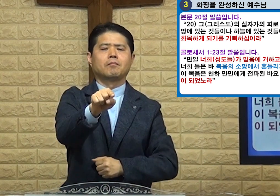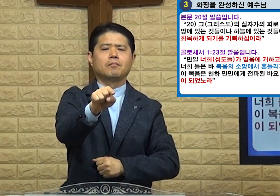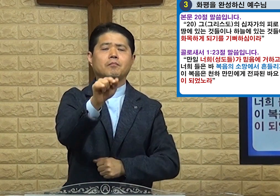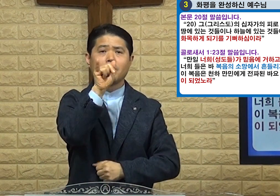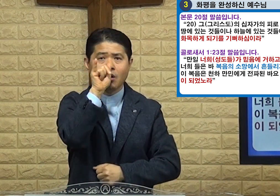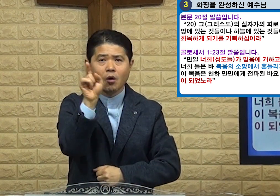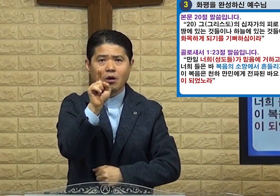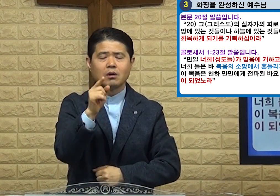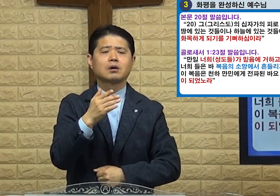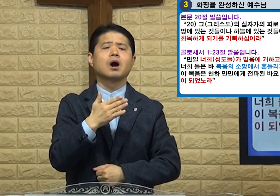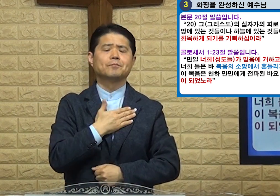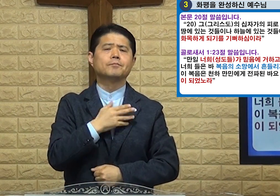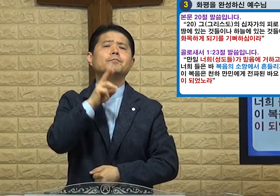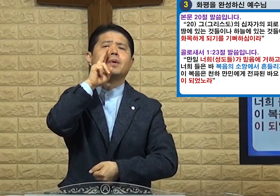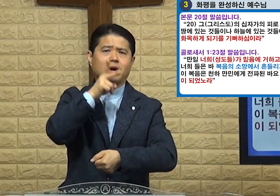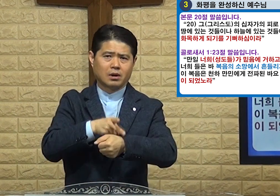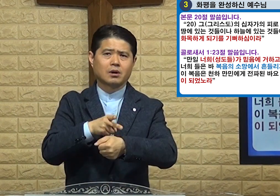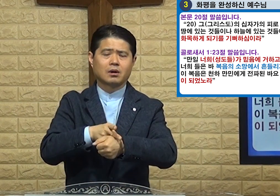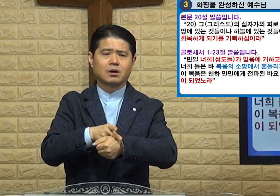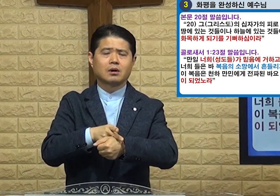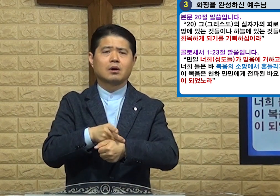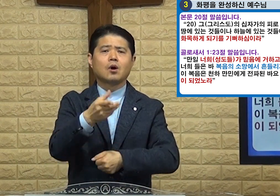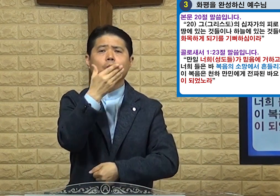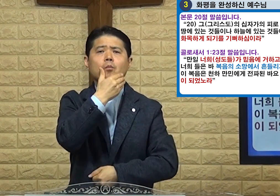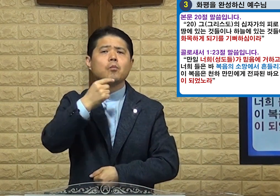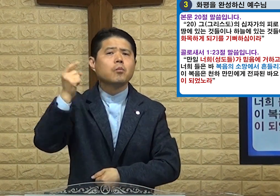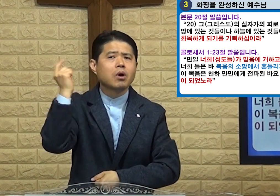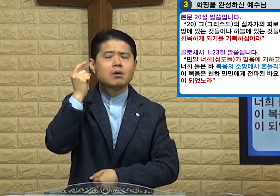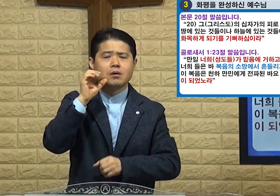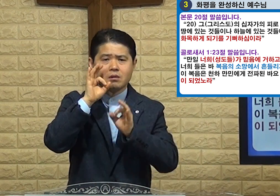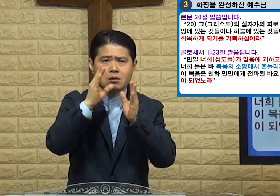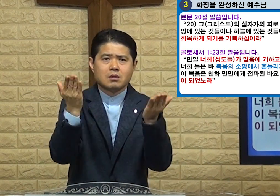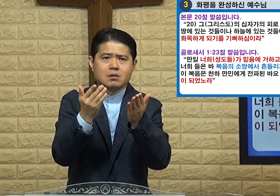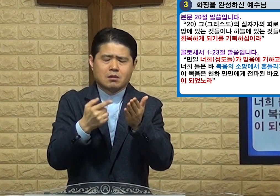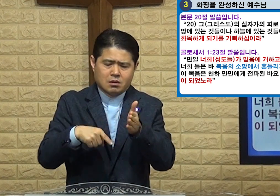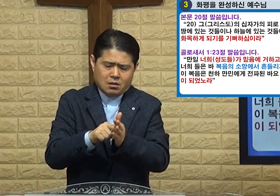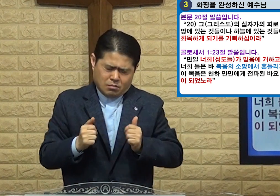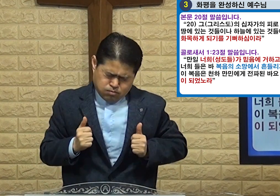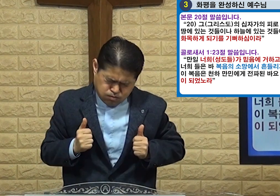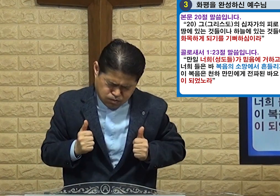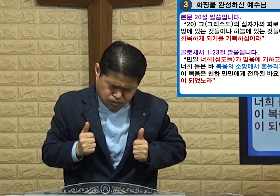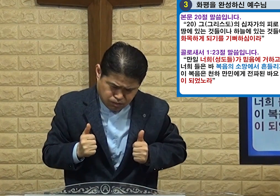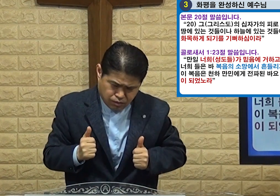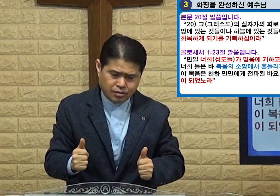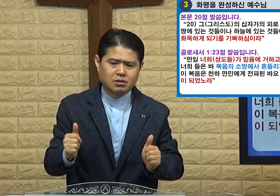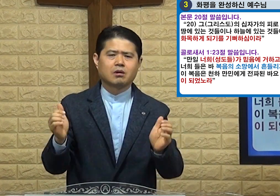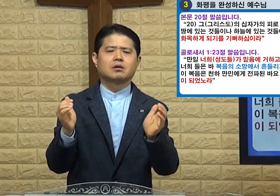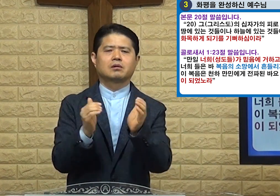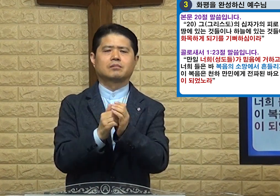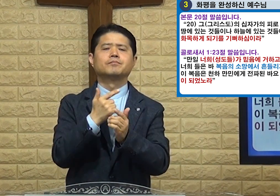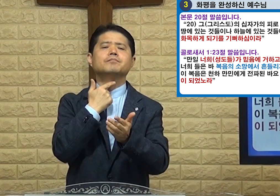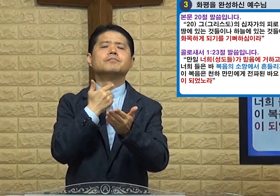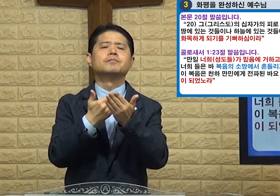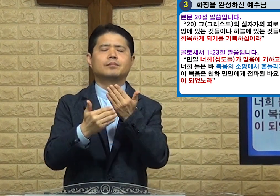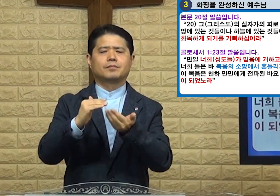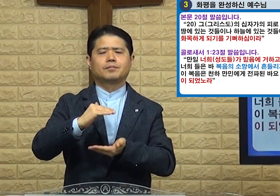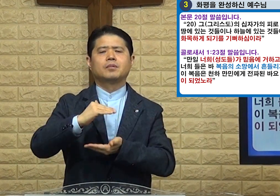바요. 이것은 나 바울은 이 복음의 일꾼이 되었노라.